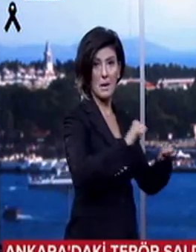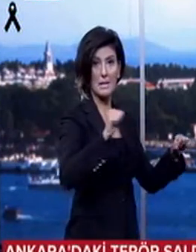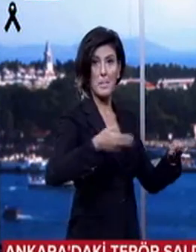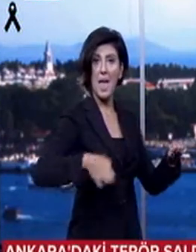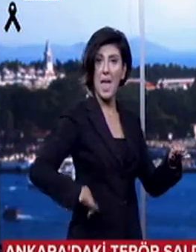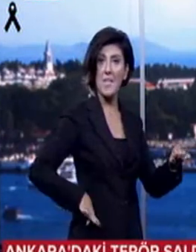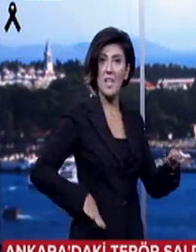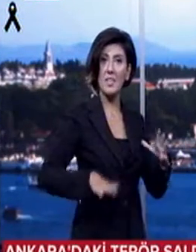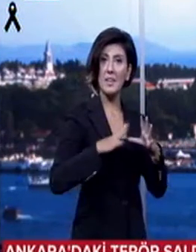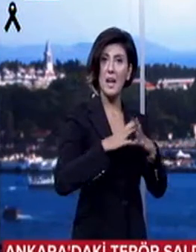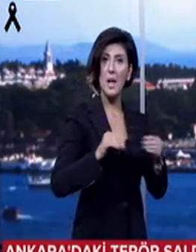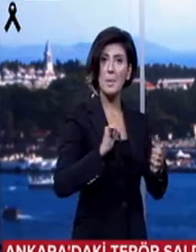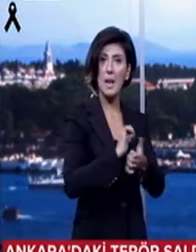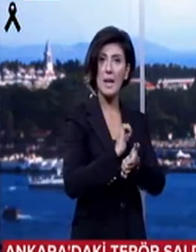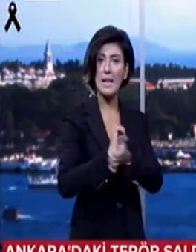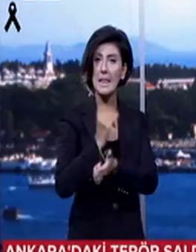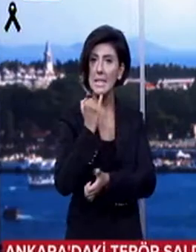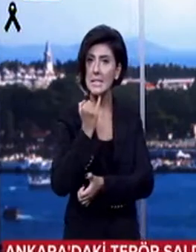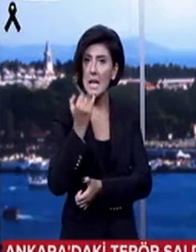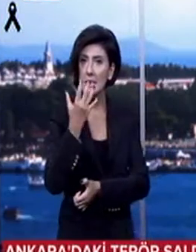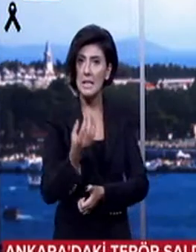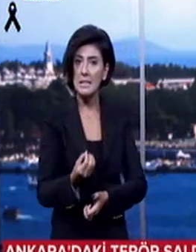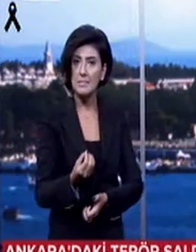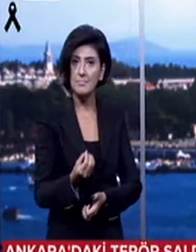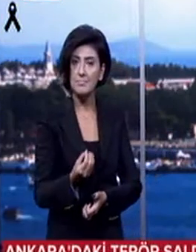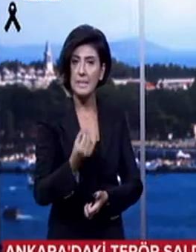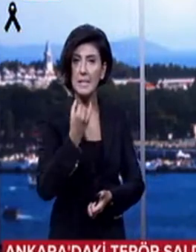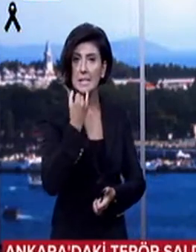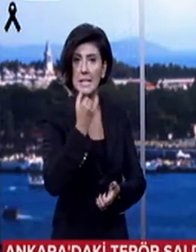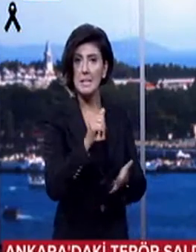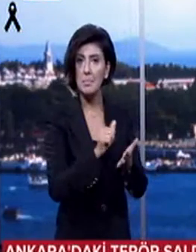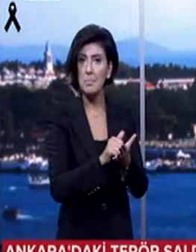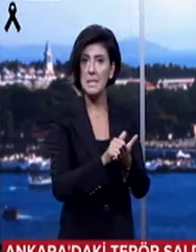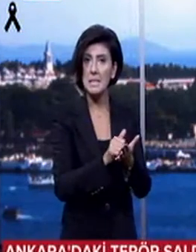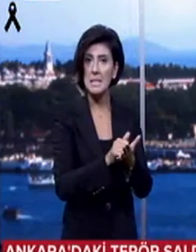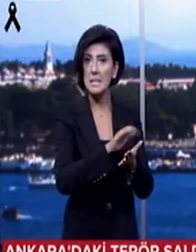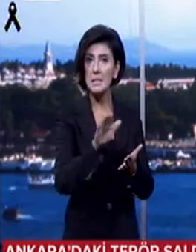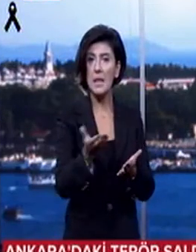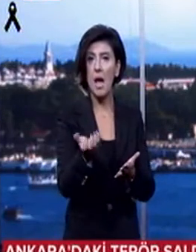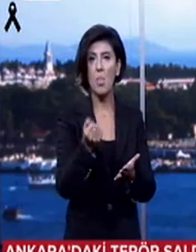patlamada evlatlarını kaybeden aileleri ziyaret etti. Ziyarete basın mensupları alınmadı.